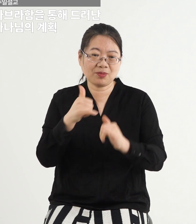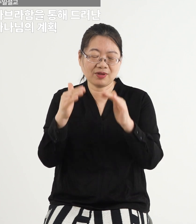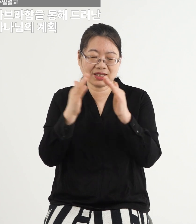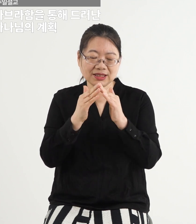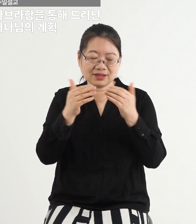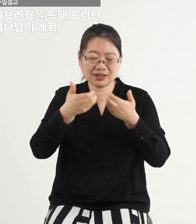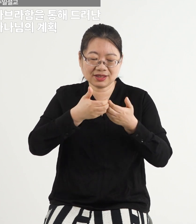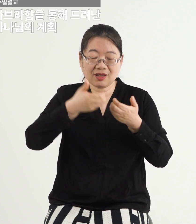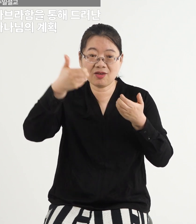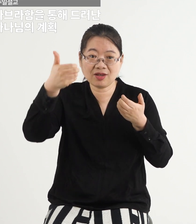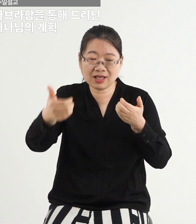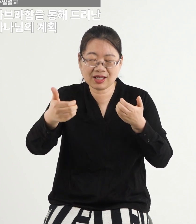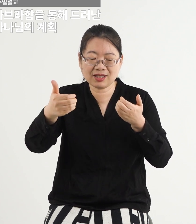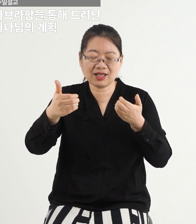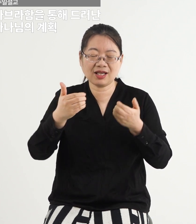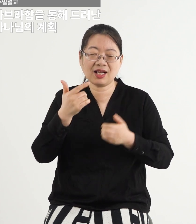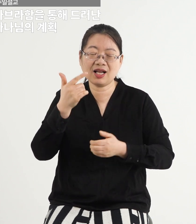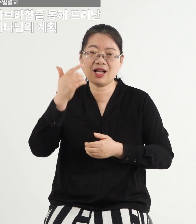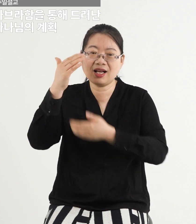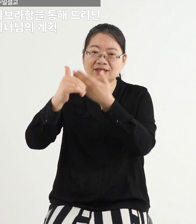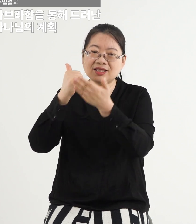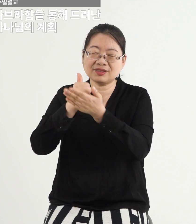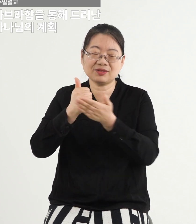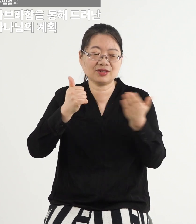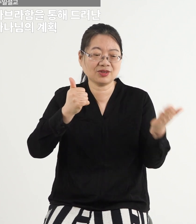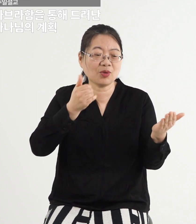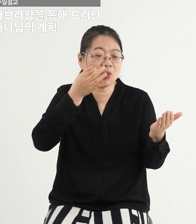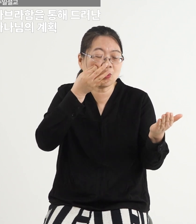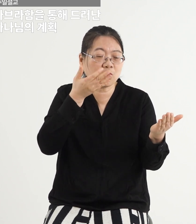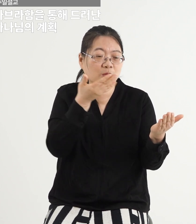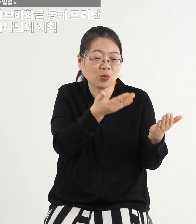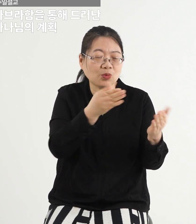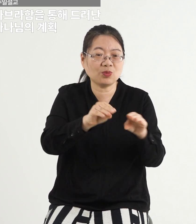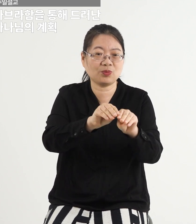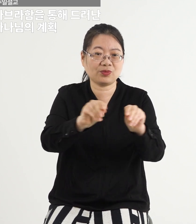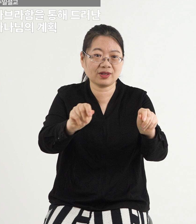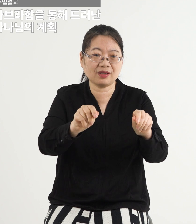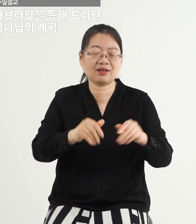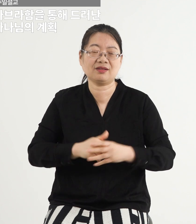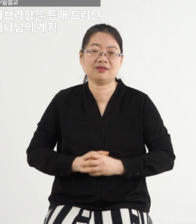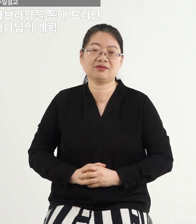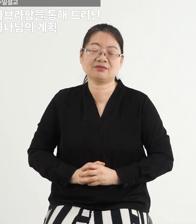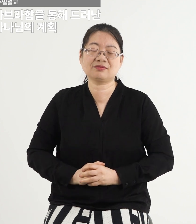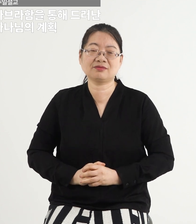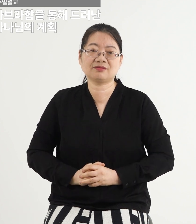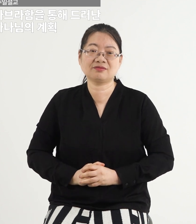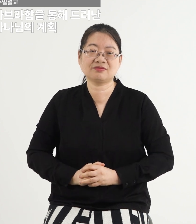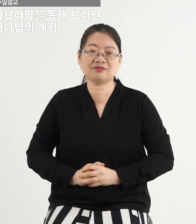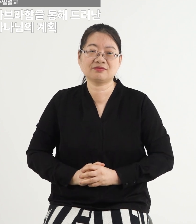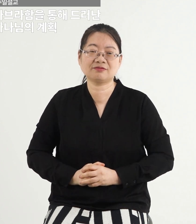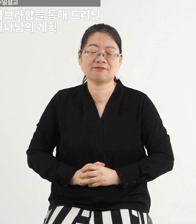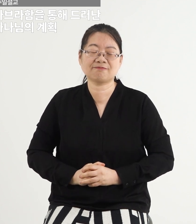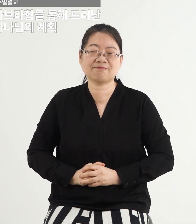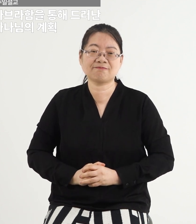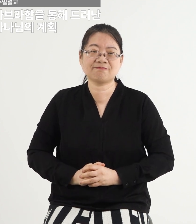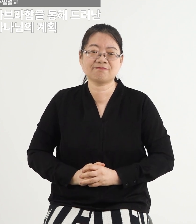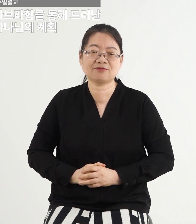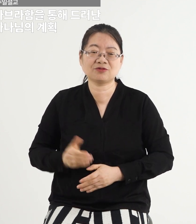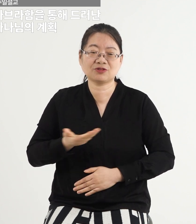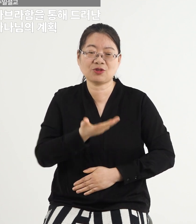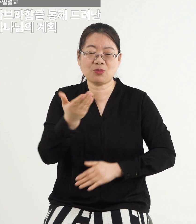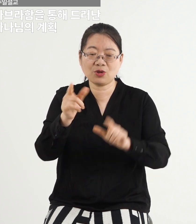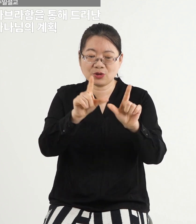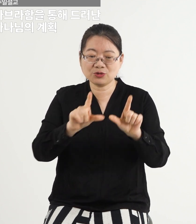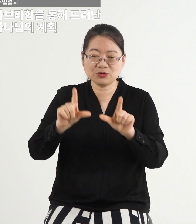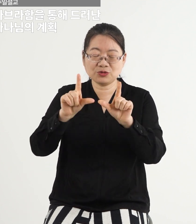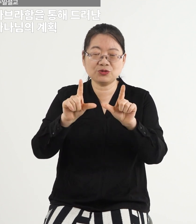집을 떠나 내가 네게 보여줄 땅. 보여줄 땅은 어떻게 해야 여러분들이 누리는